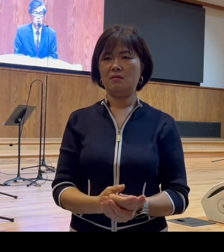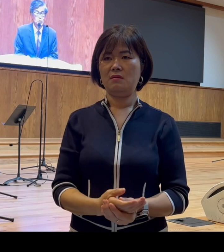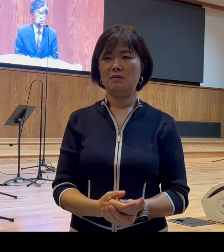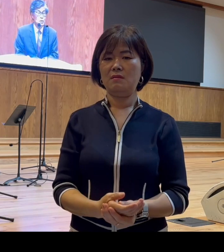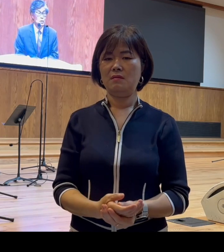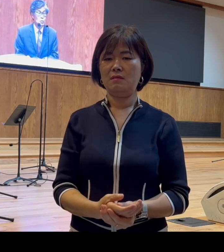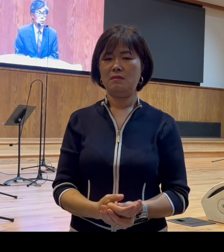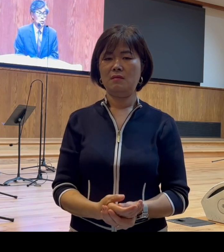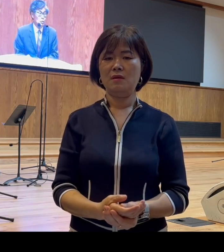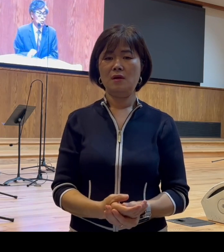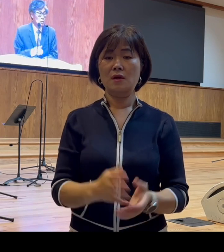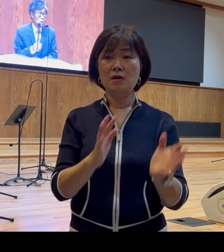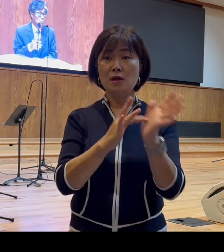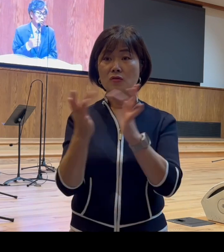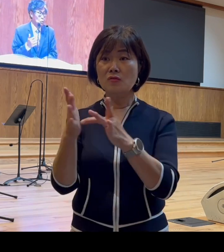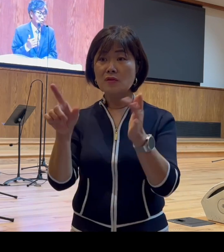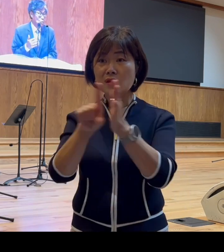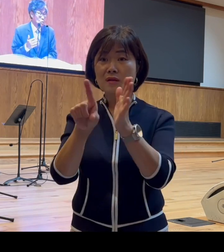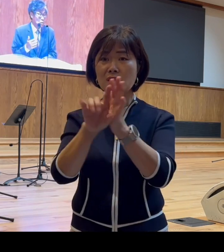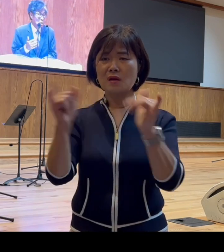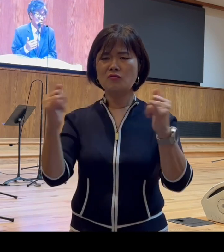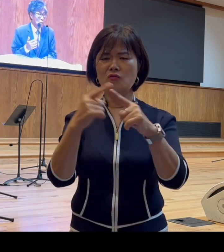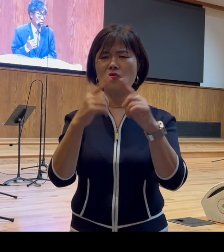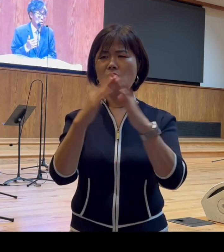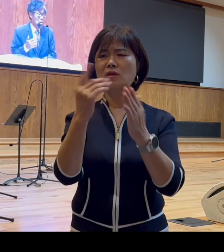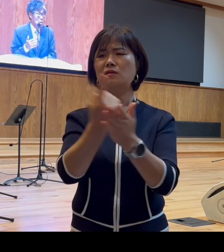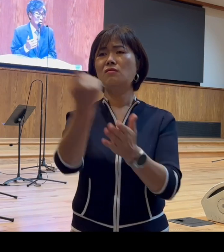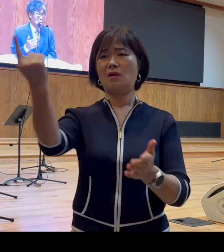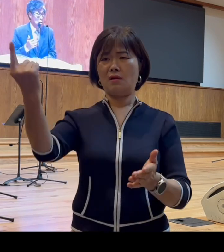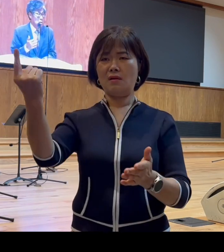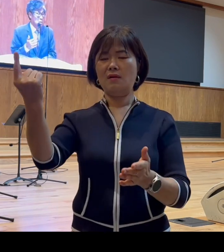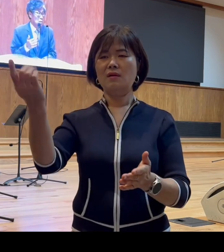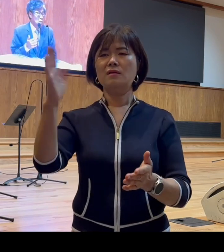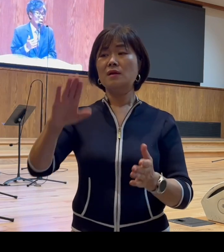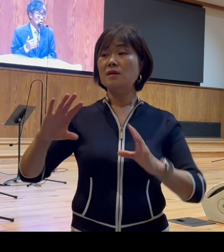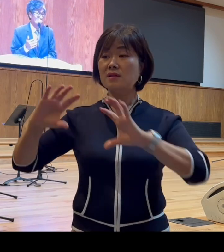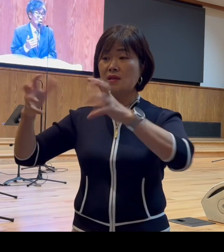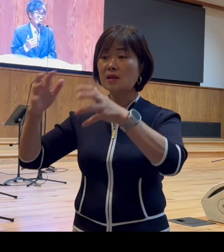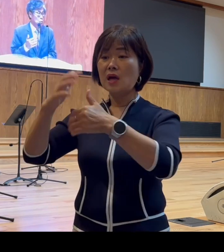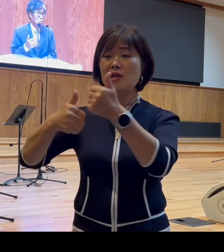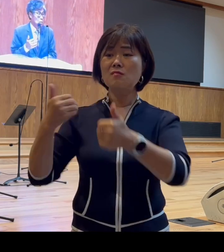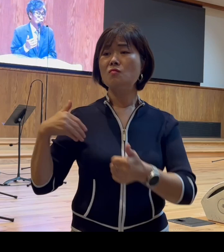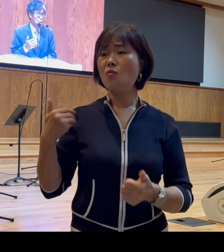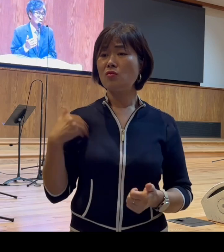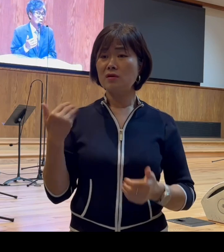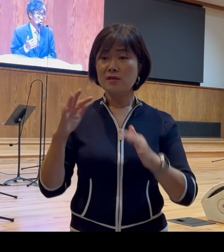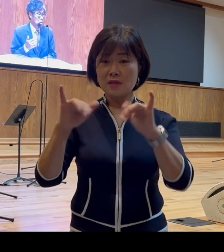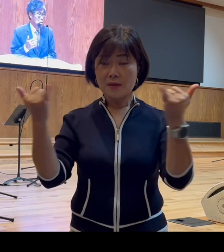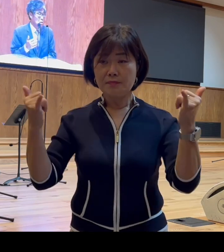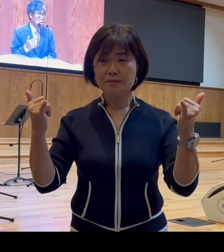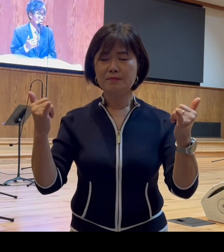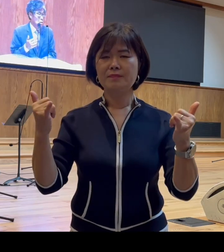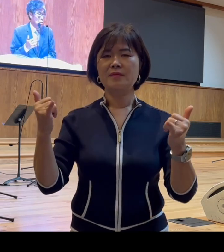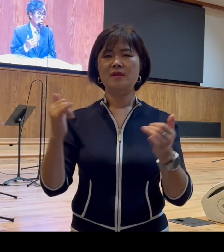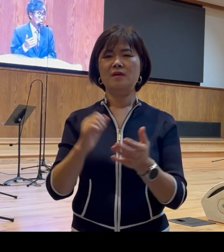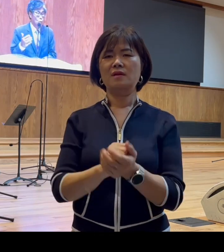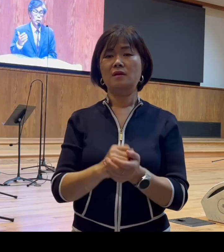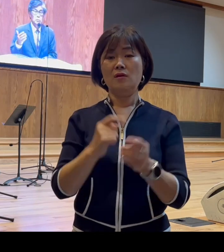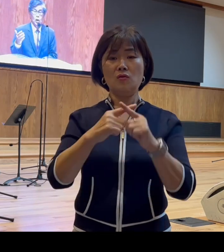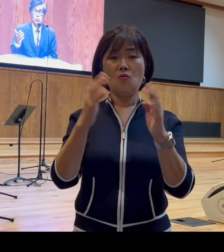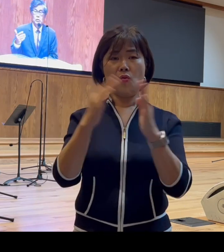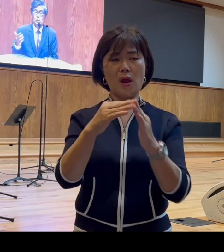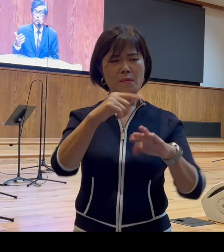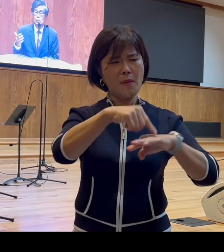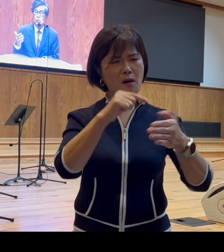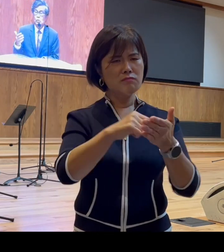때문에 그렇습니다. 뭐 그렇잖아요. 예수 믿는 사람들 지금 교회를 뛰쳐나가는 판인데 세상에 하나님을 알지 못하는 불신자들이